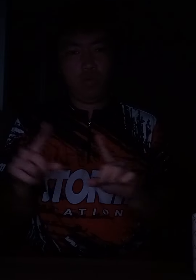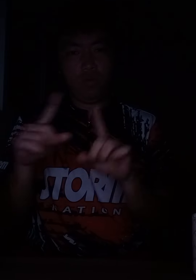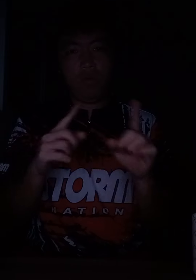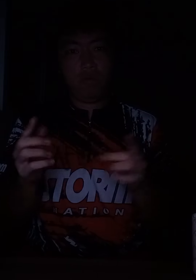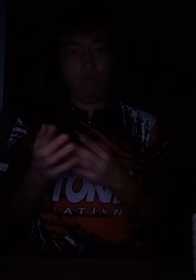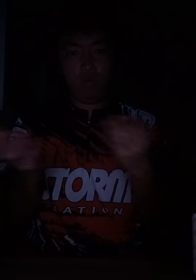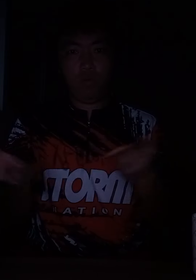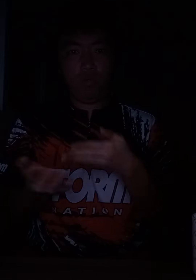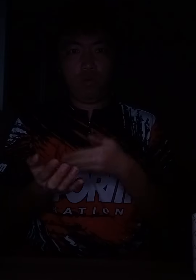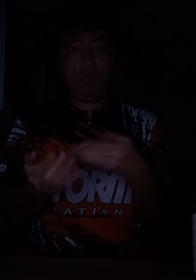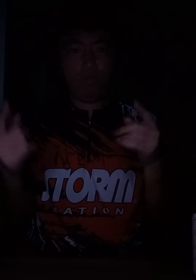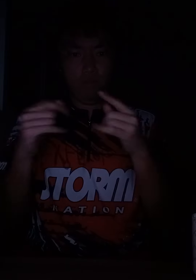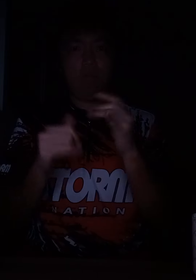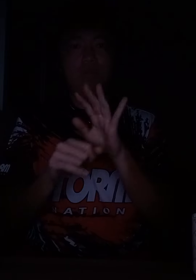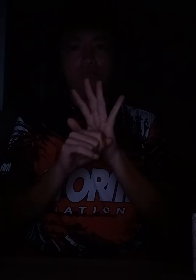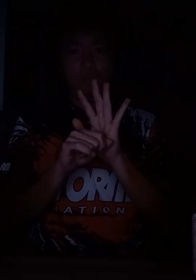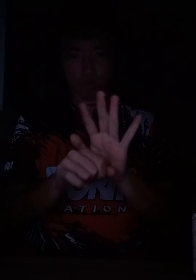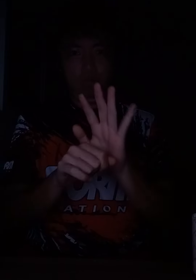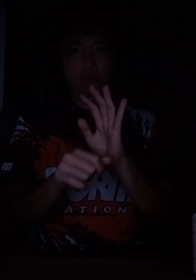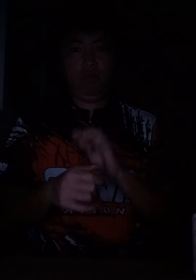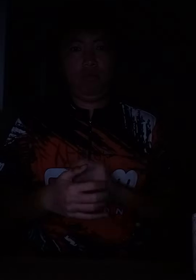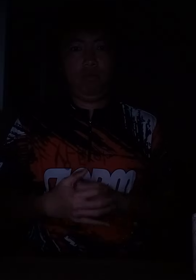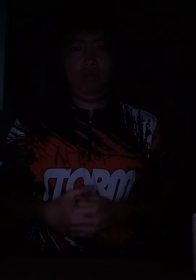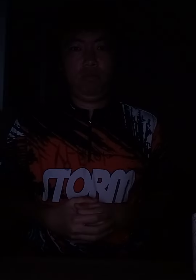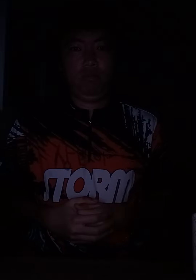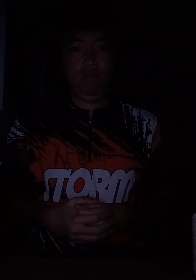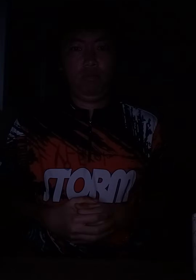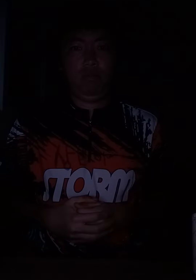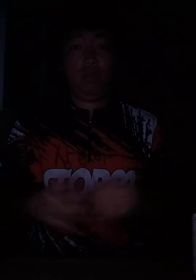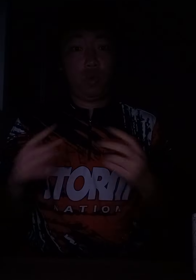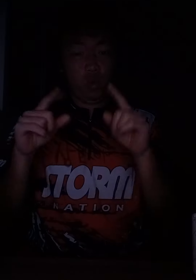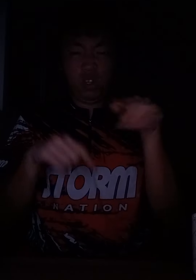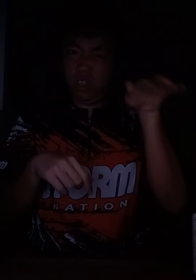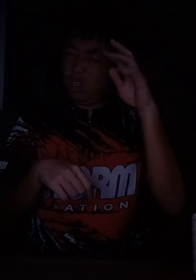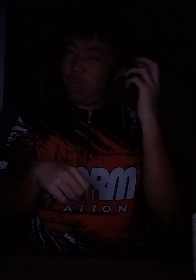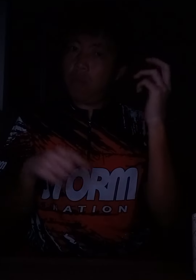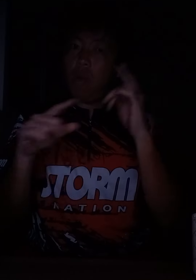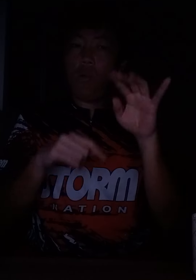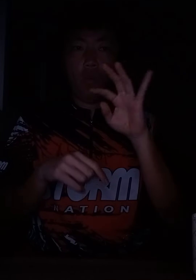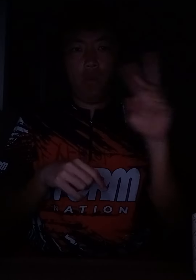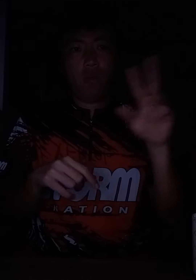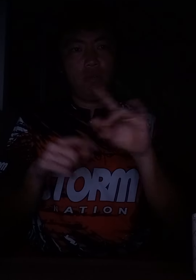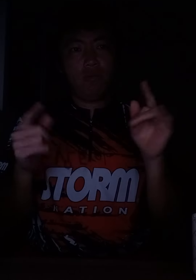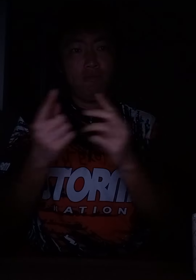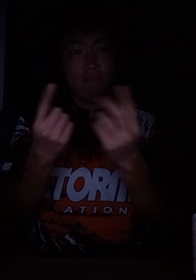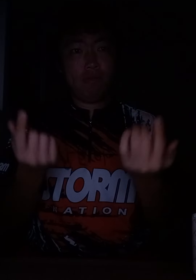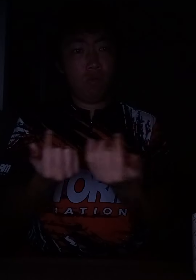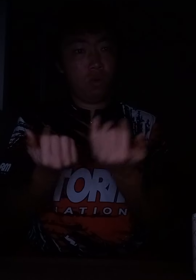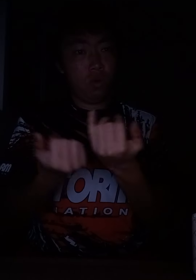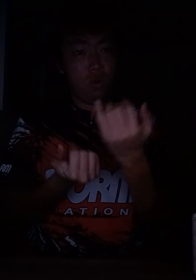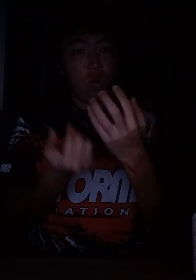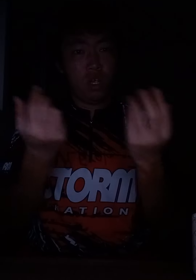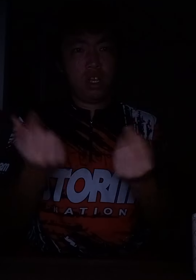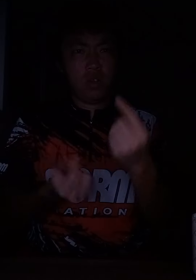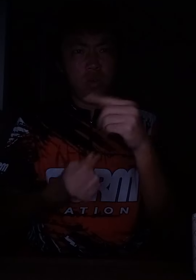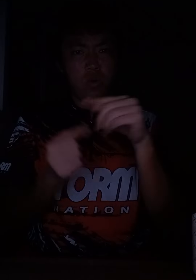피해 상황을 조사 중이라고 밝혔습니다. 오늘 새벽 0시 15분쯤에는 전북 고창군 90호항의